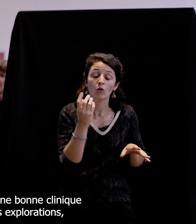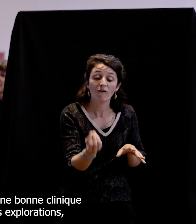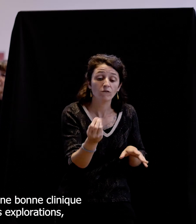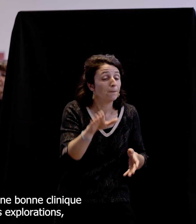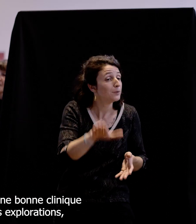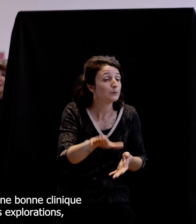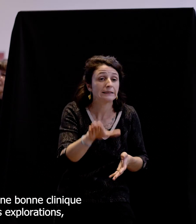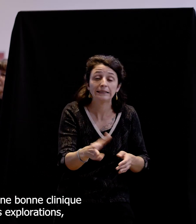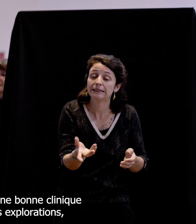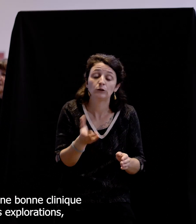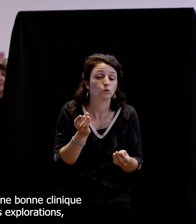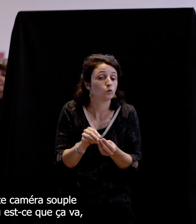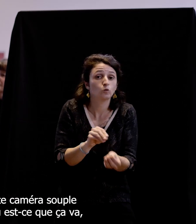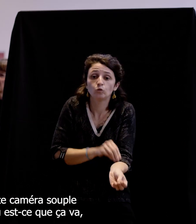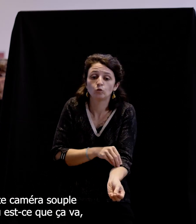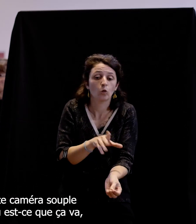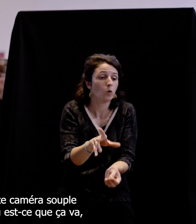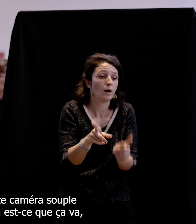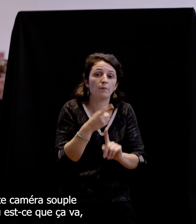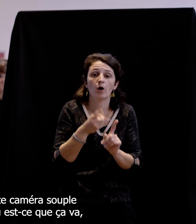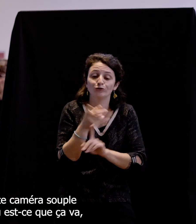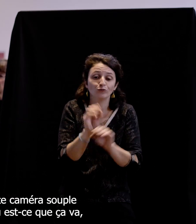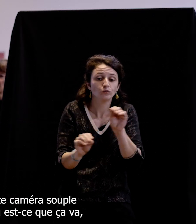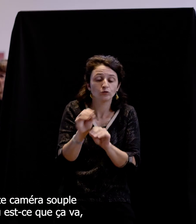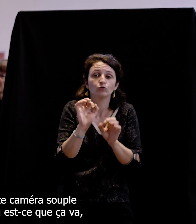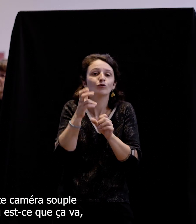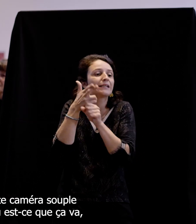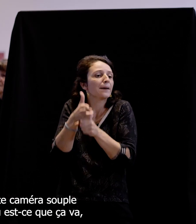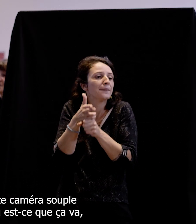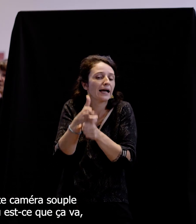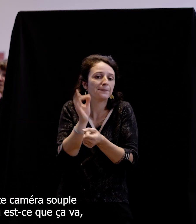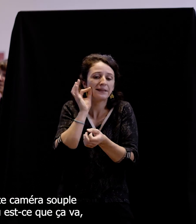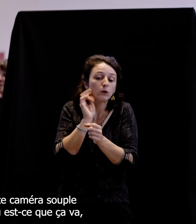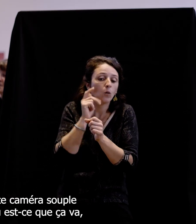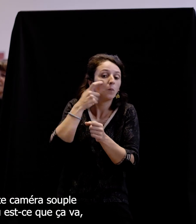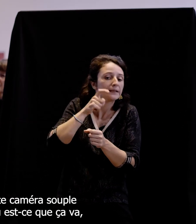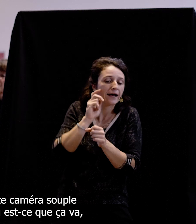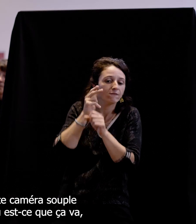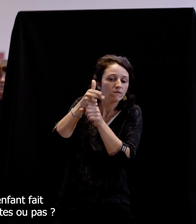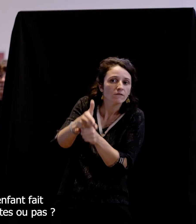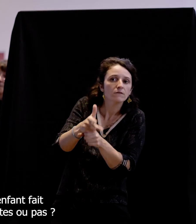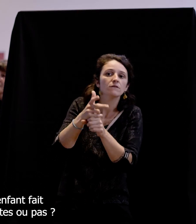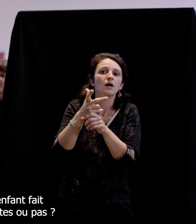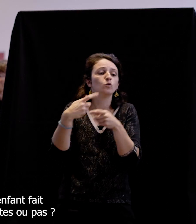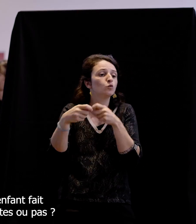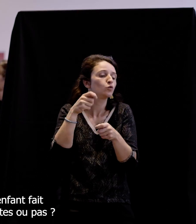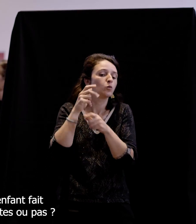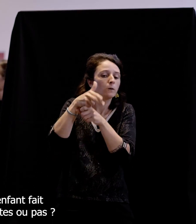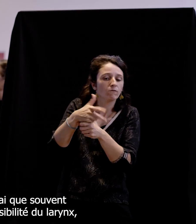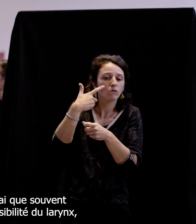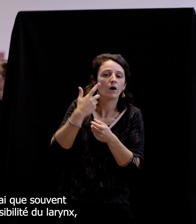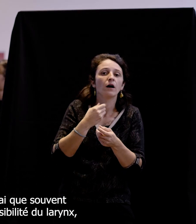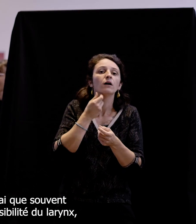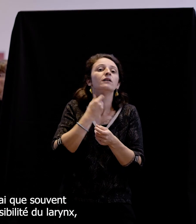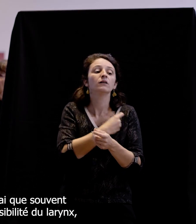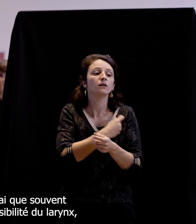puis différentes explorations, que ce soit une petite caméra souple pour aller regarder où est-ce que ça va, est-ce que l'enfant fait des fausses routes ou pas,